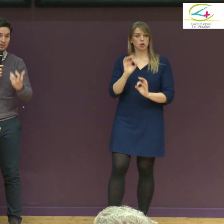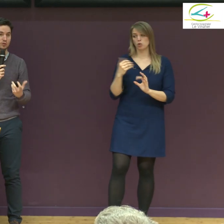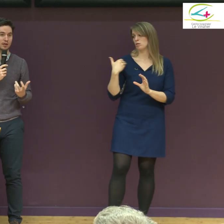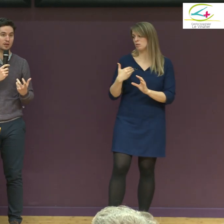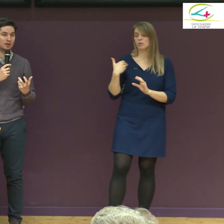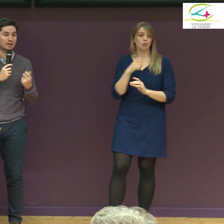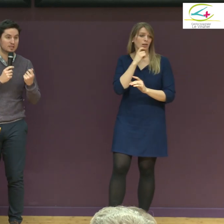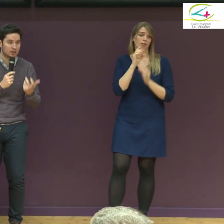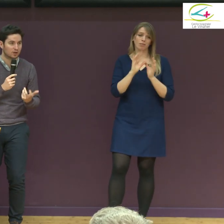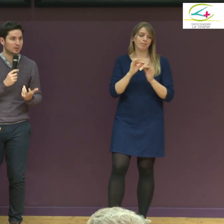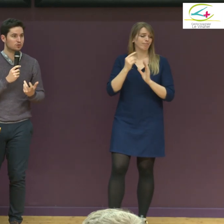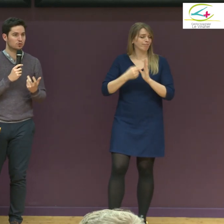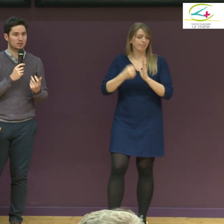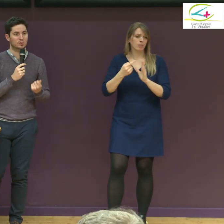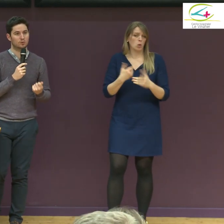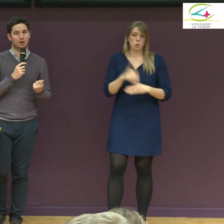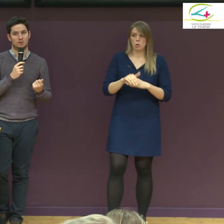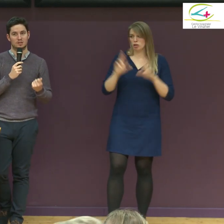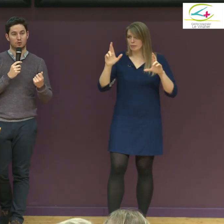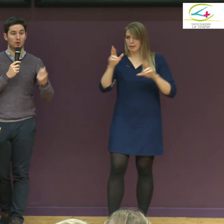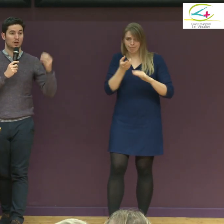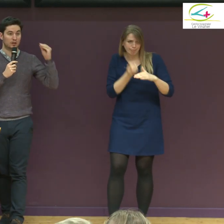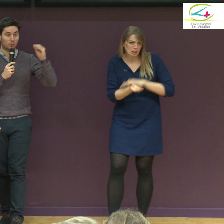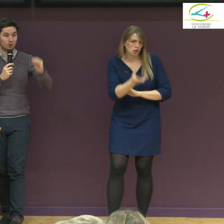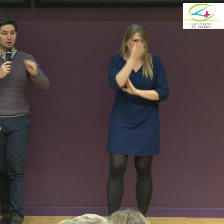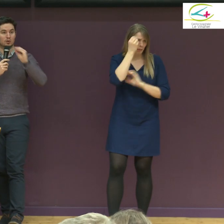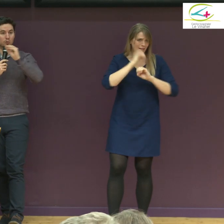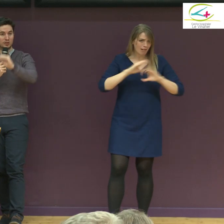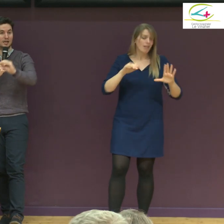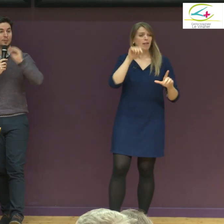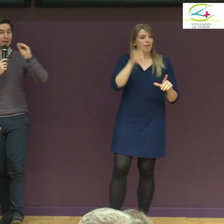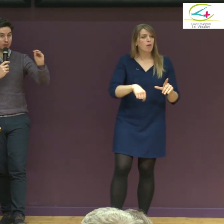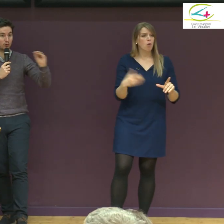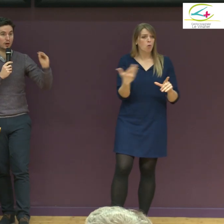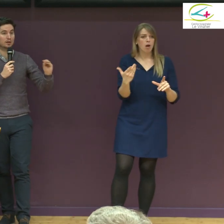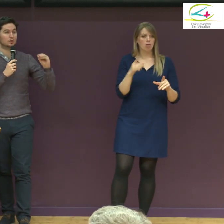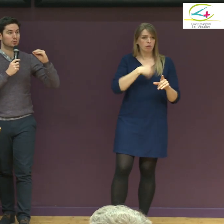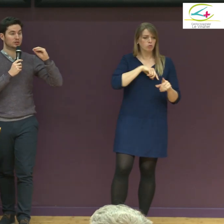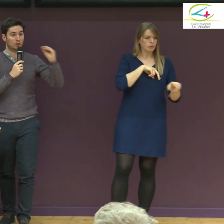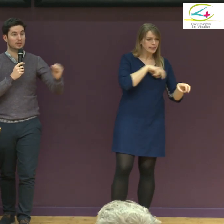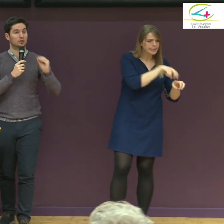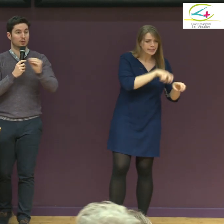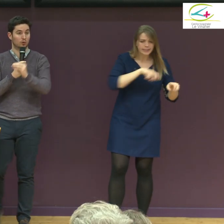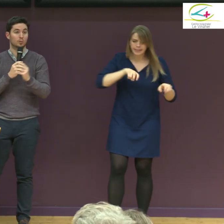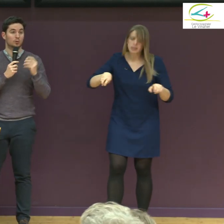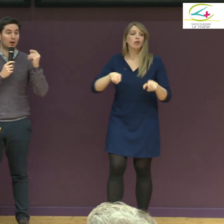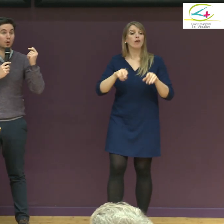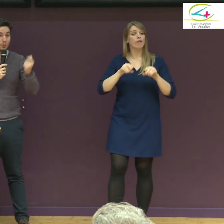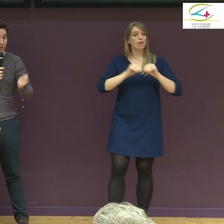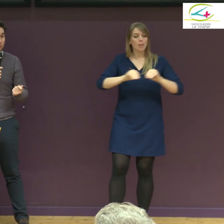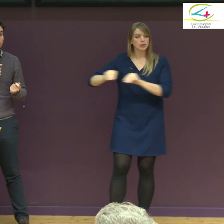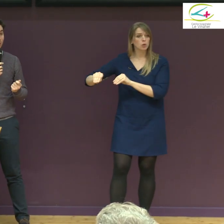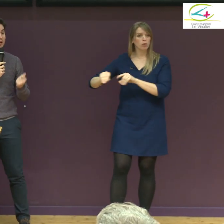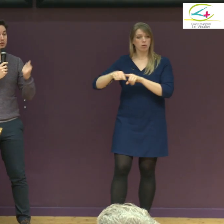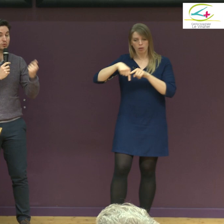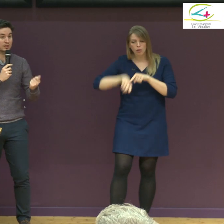c'est le message qu'on a essayé de faire passer ce soir, j'espère qu'on a réussi, c'est qu'il faut qu'on puisse aller à plein d'endroits, qu'on puisse former à plein d'endroits pour pouvoir